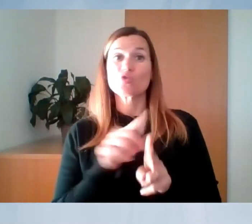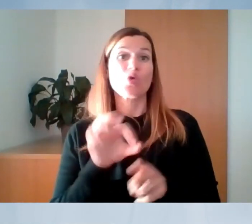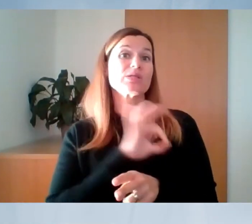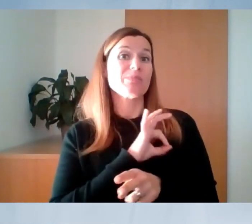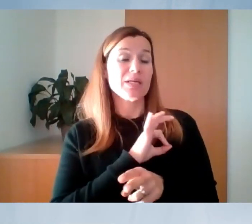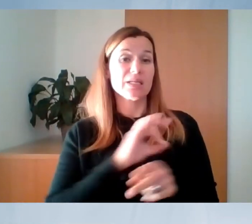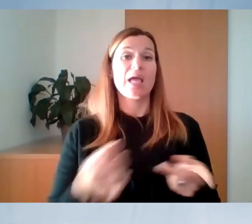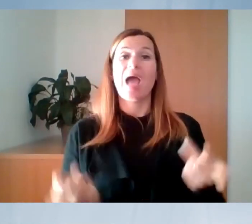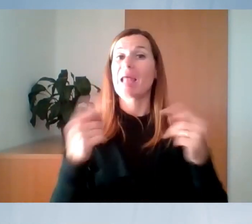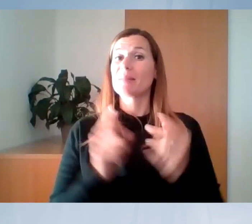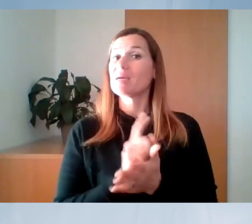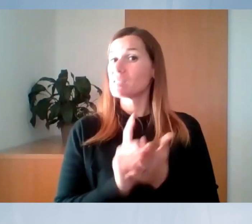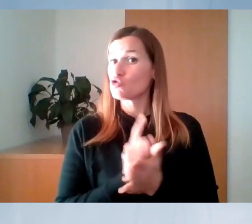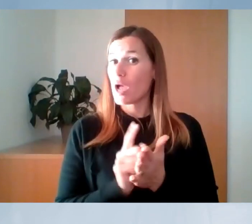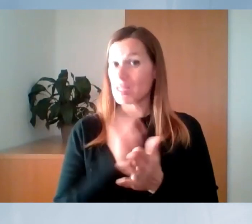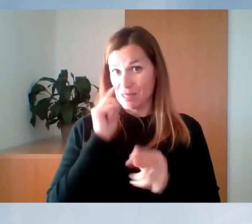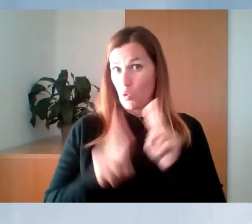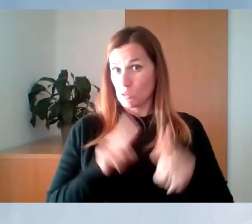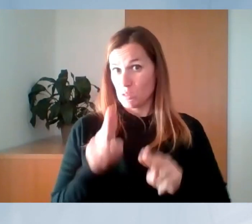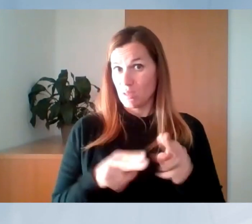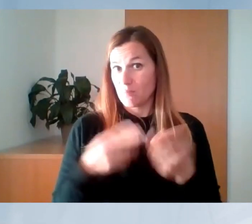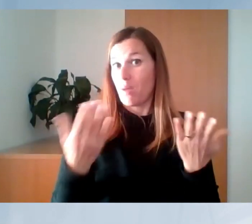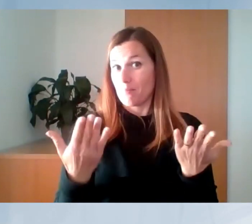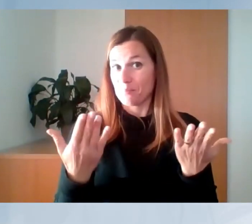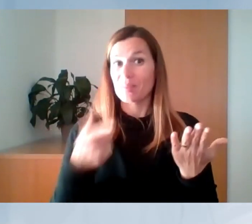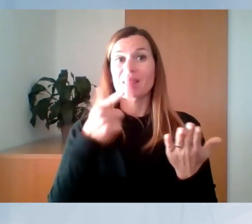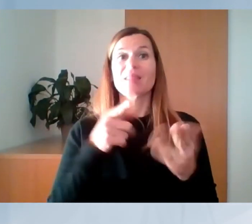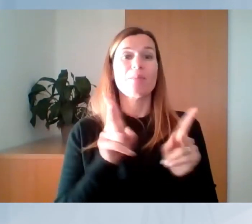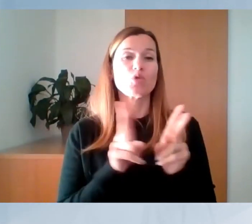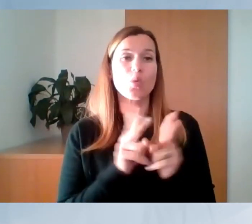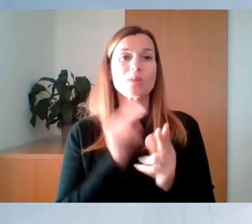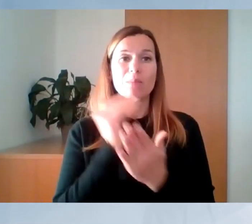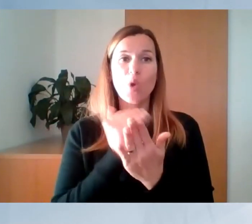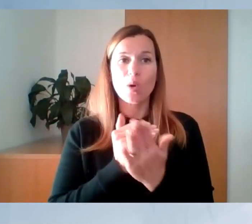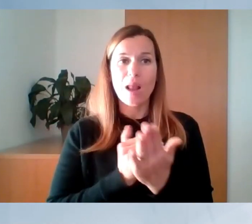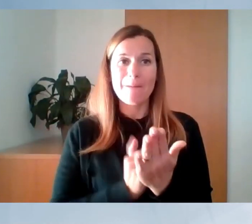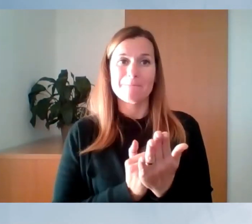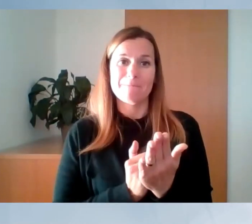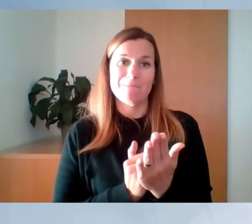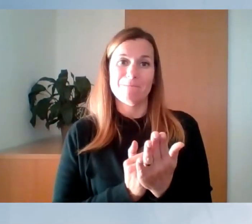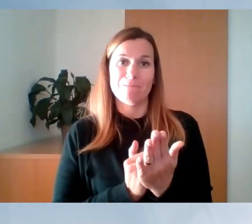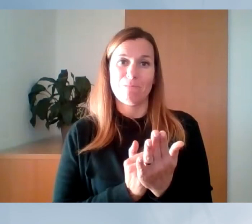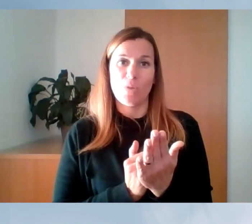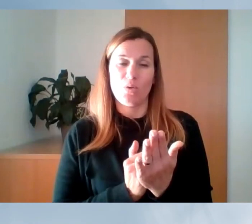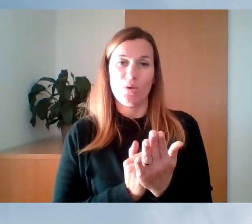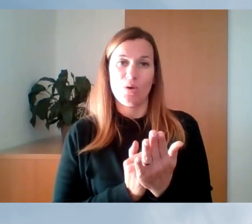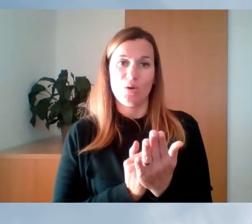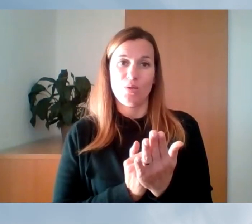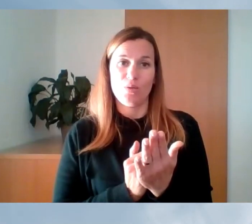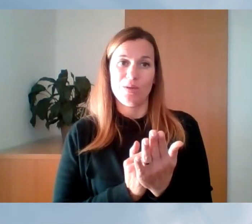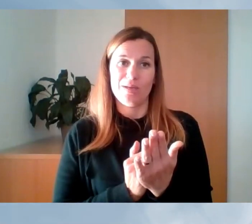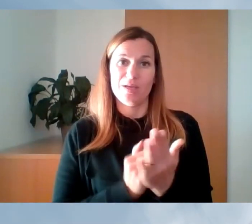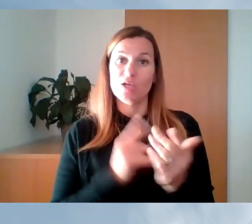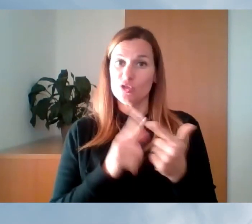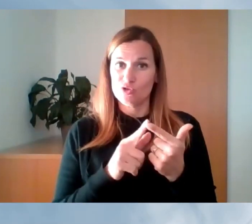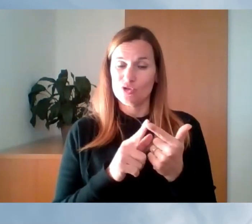ali pa ne. Ali pa začasna oskrba. No, skratka, teh programov, od